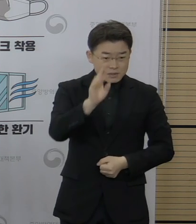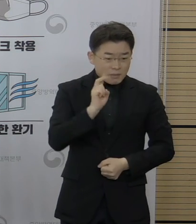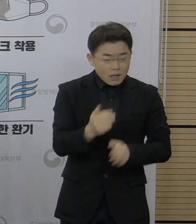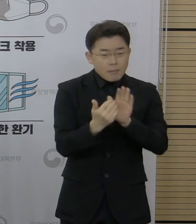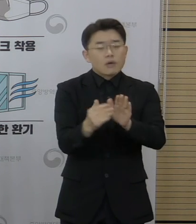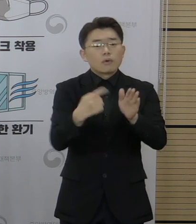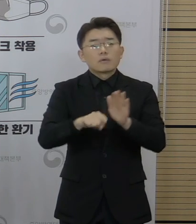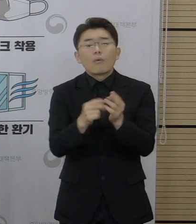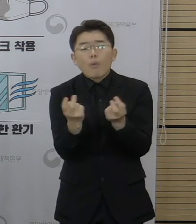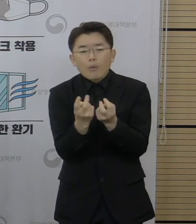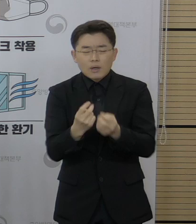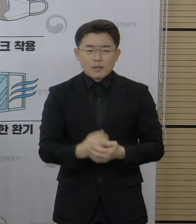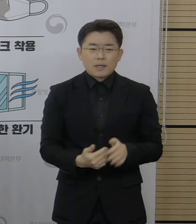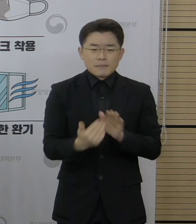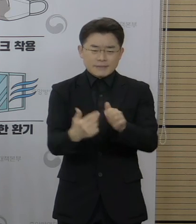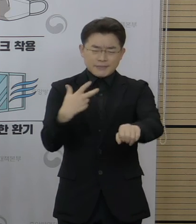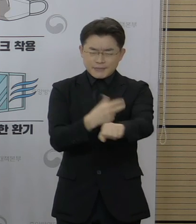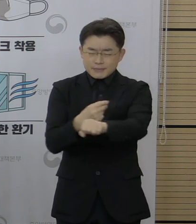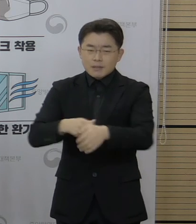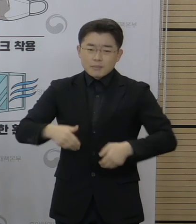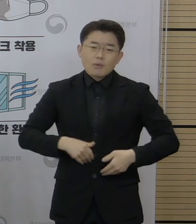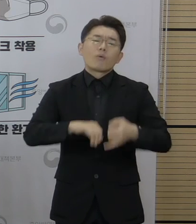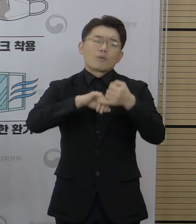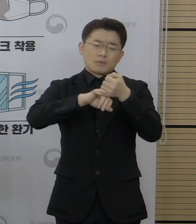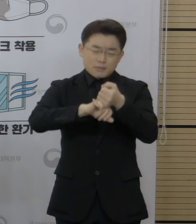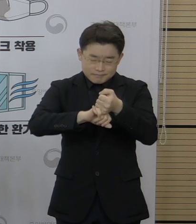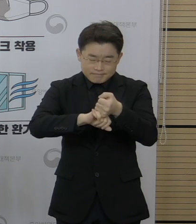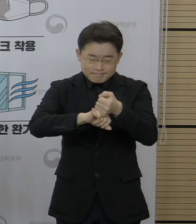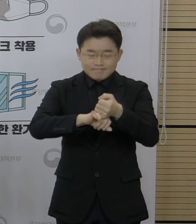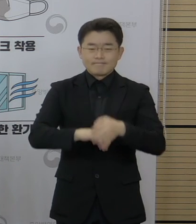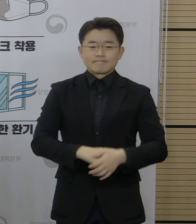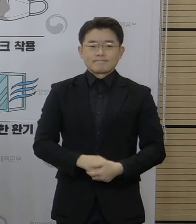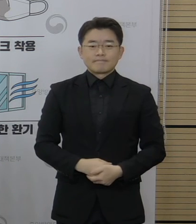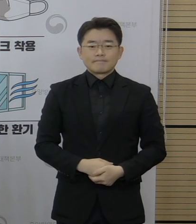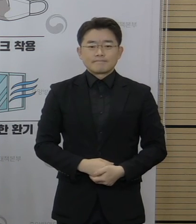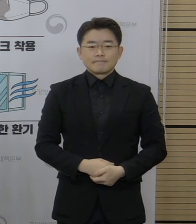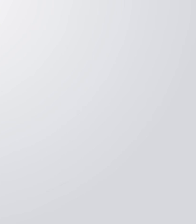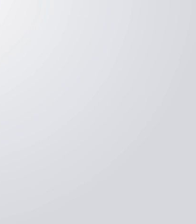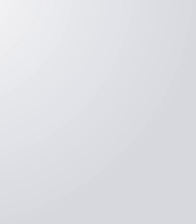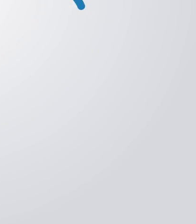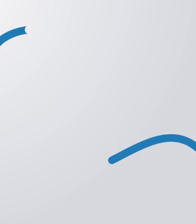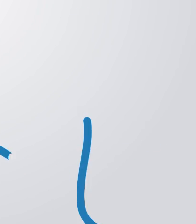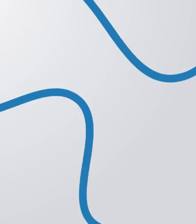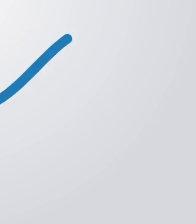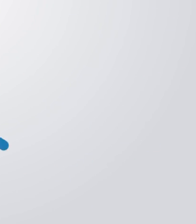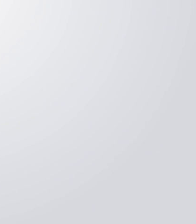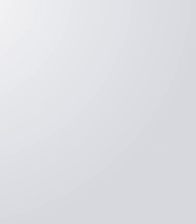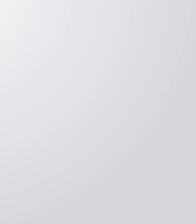예방접종이 매우 중요하다는 점을 다시 한 번 강조 하여 말씀을 드립니다